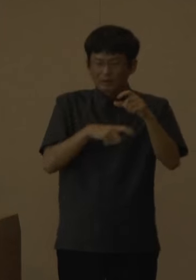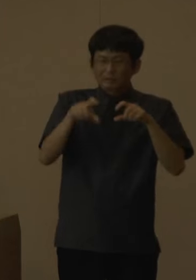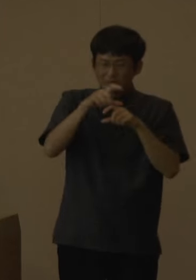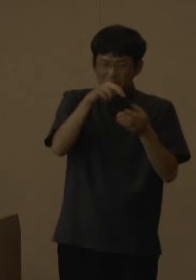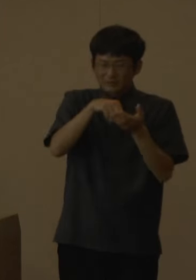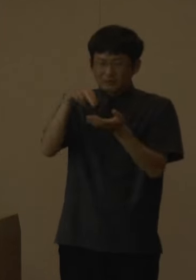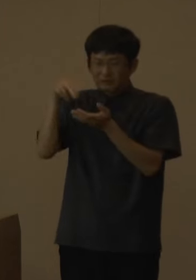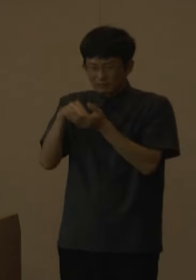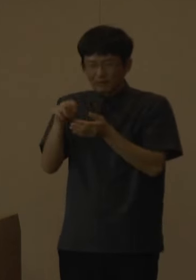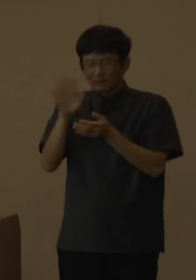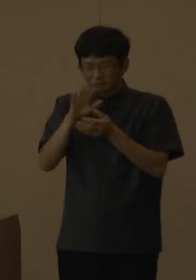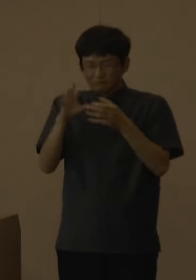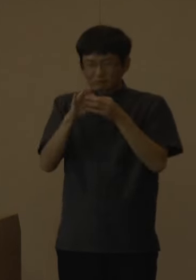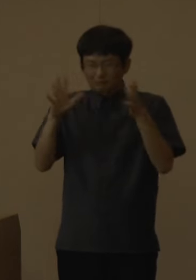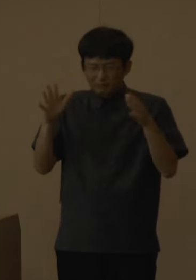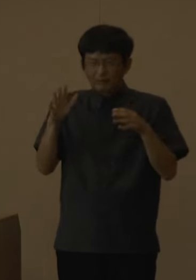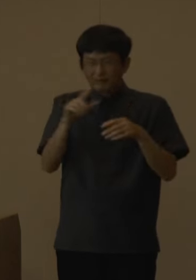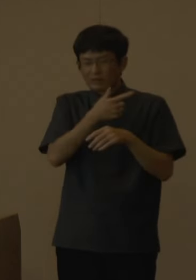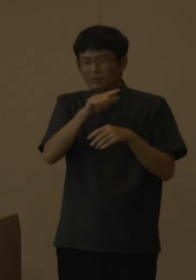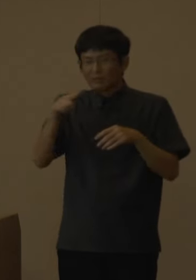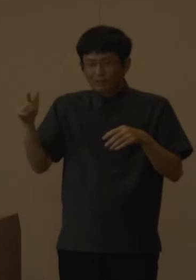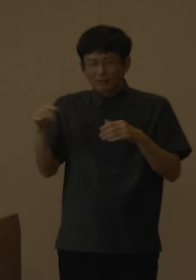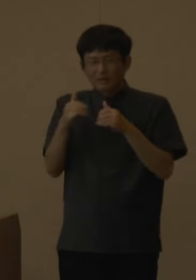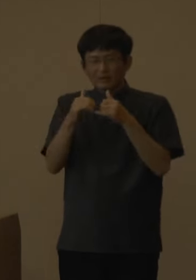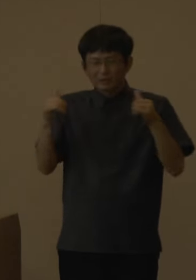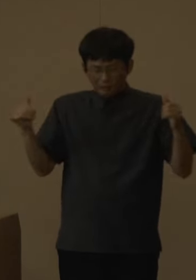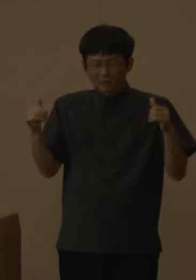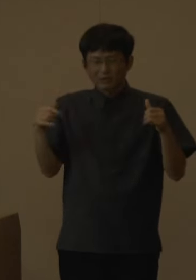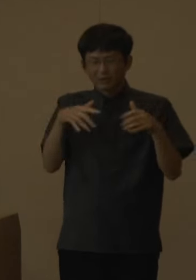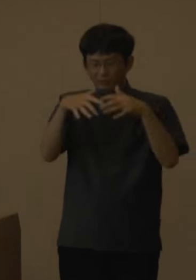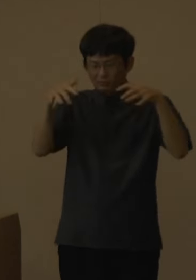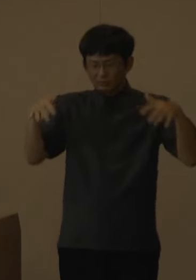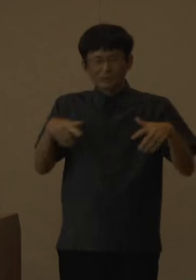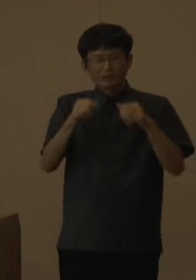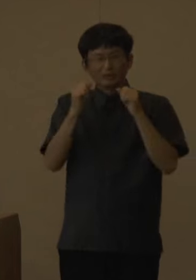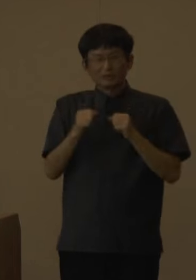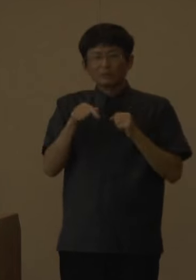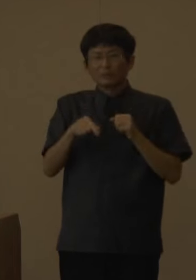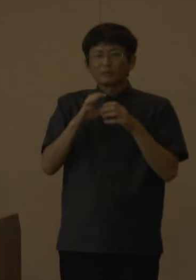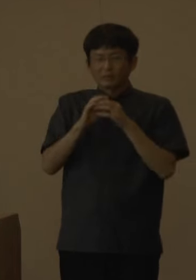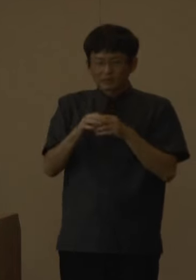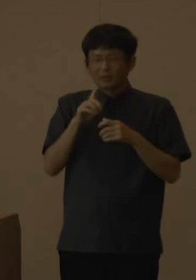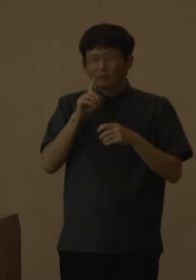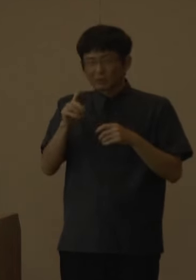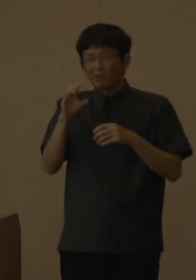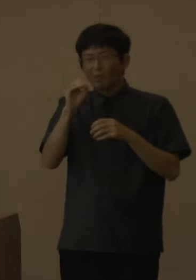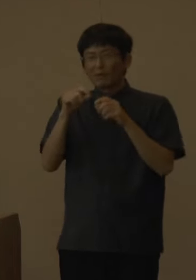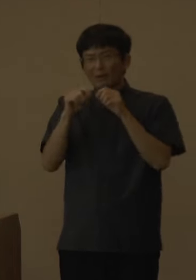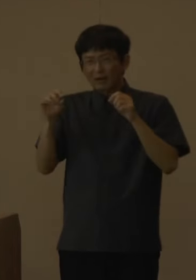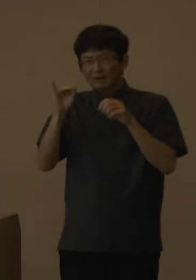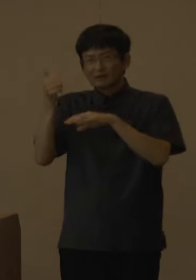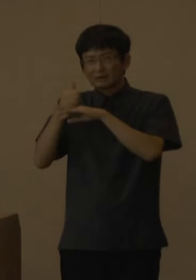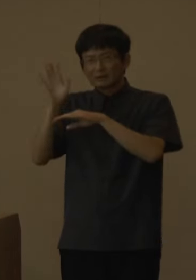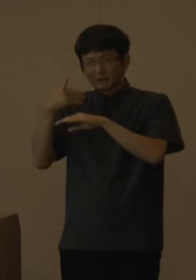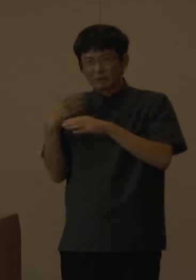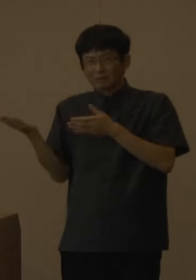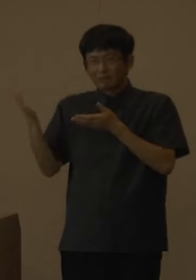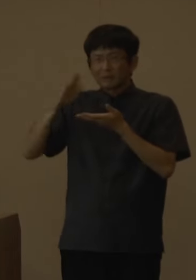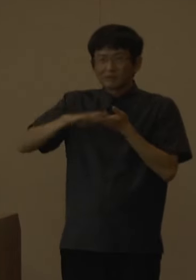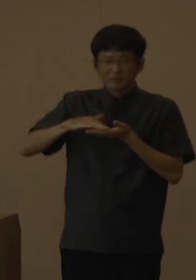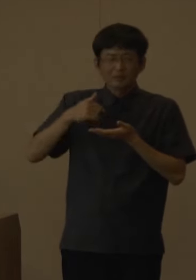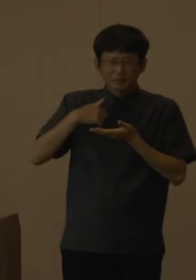様な団体で構成されています。ですから、いわゆる尾長知事からそれを引き継ぐ